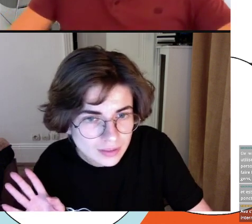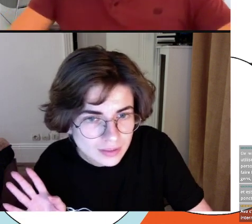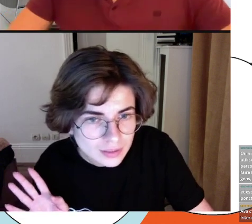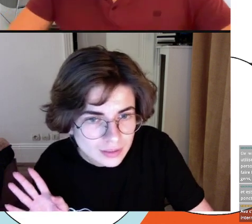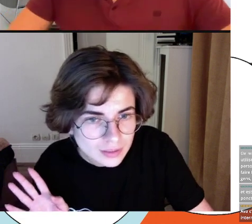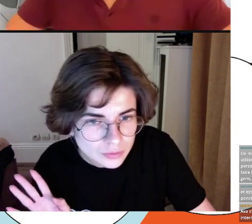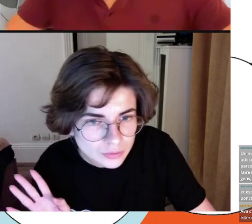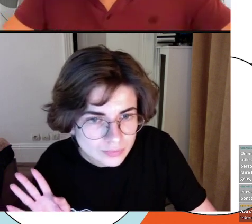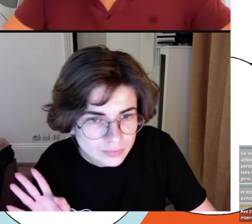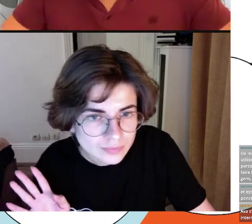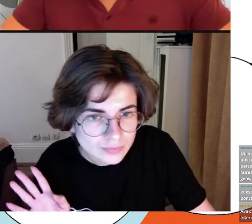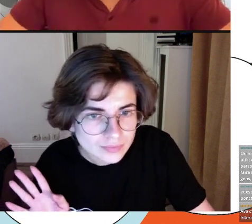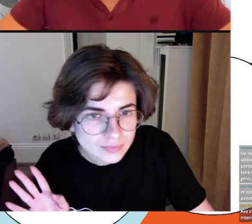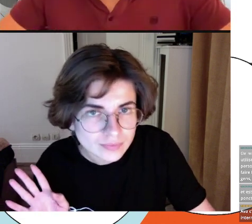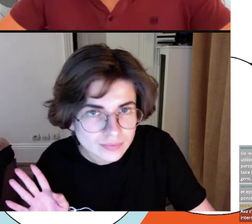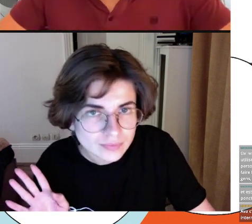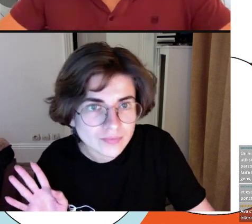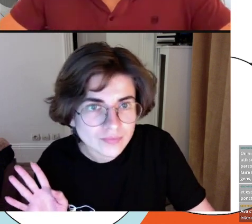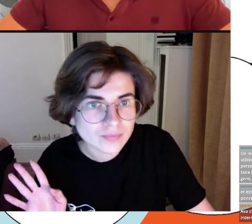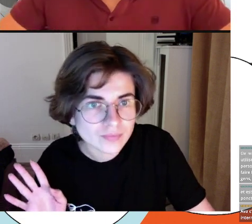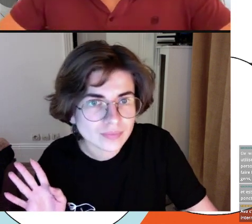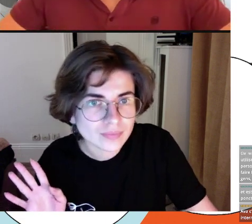Ok, donc là, je vais parler. Est-ce que tu vois les sous-titres?